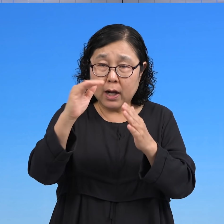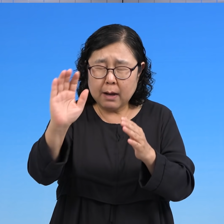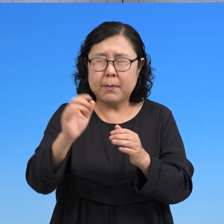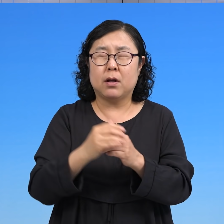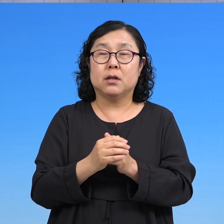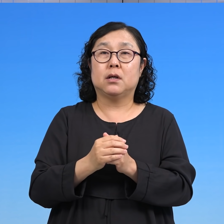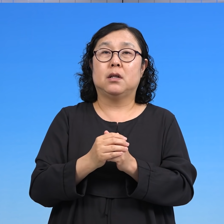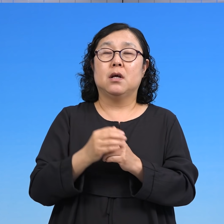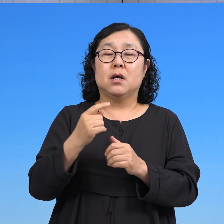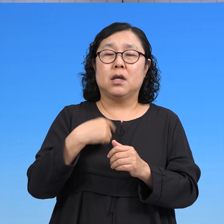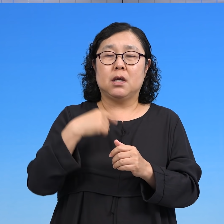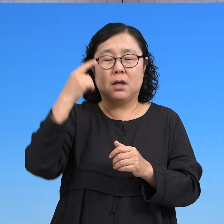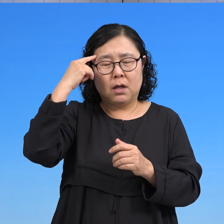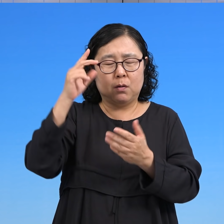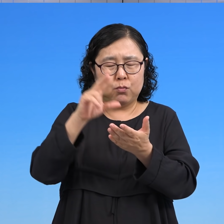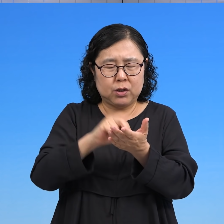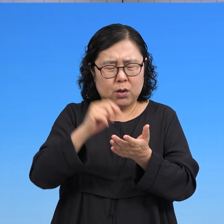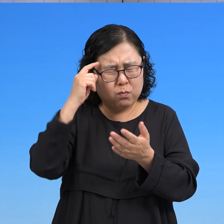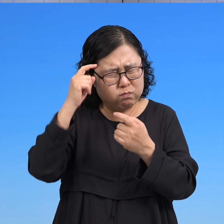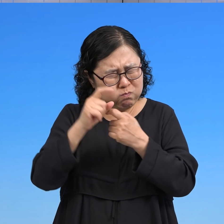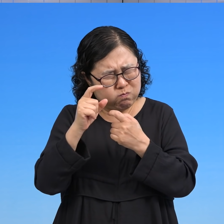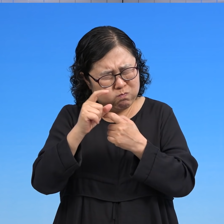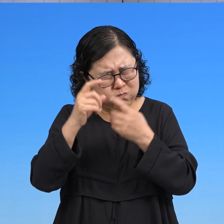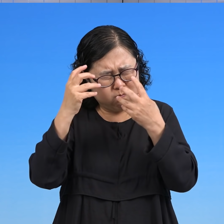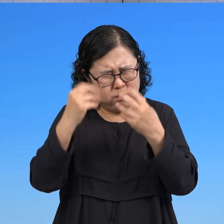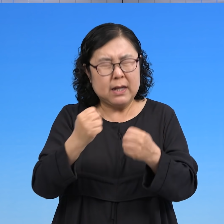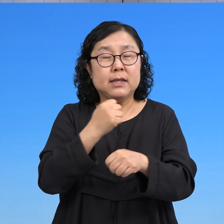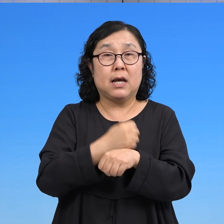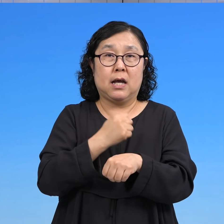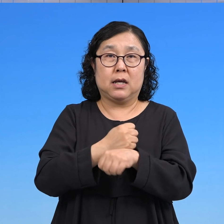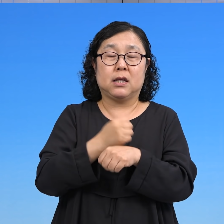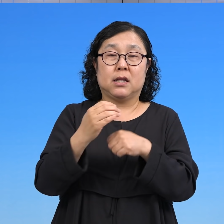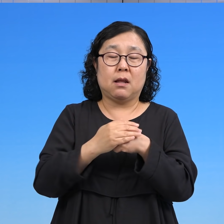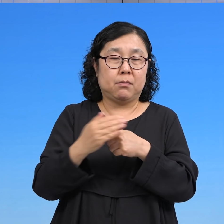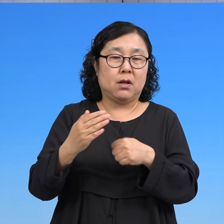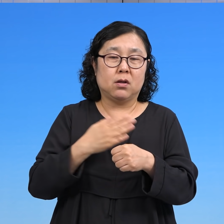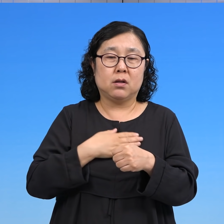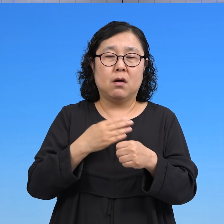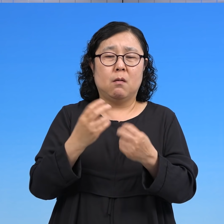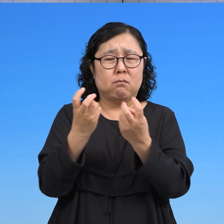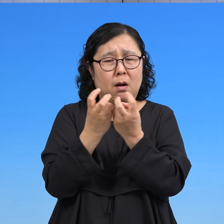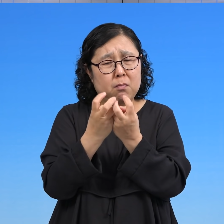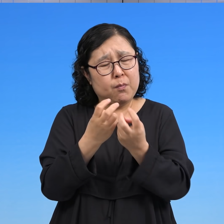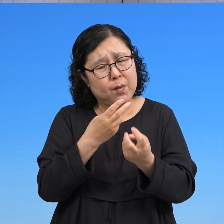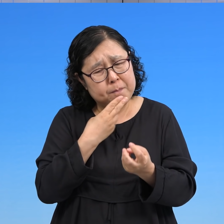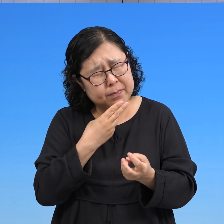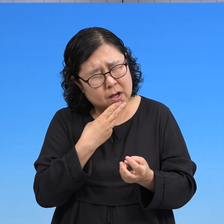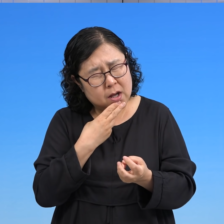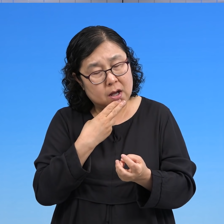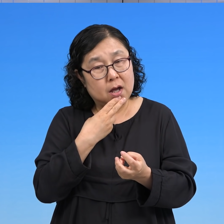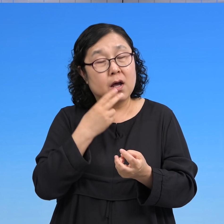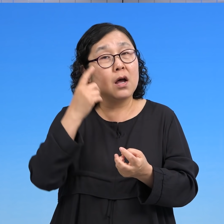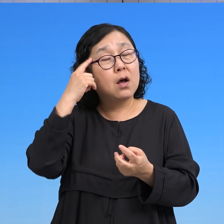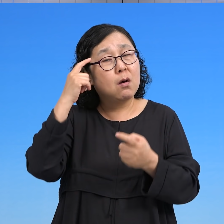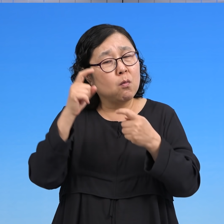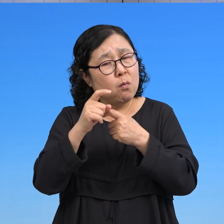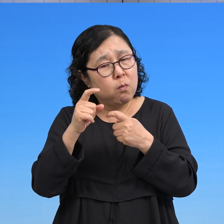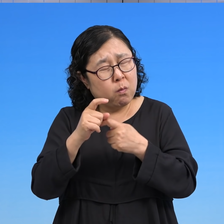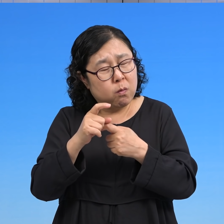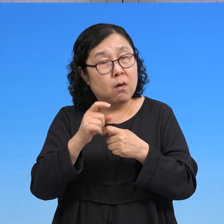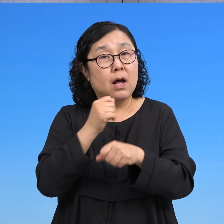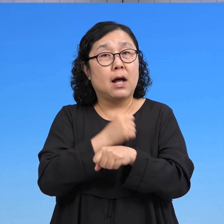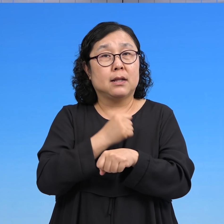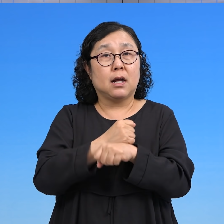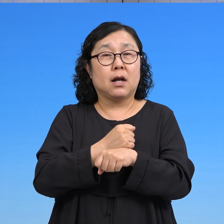하고 실험을 하고 있는 한 아버지에 저도 해당이 되기 때문이거든요. 대안은 없는 건가? 그러다가